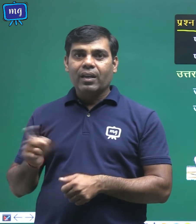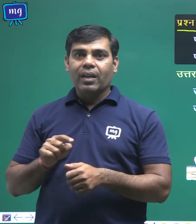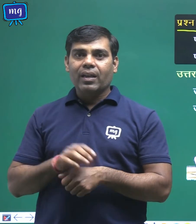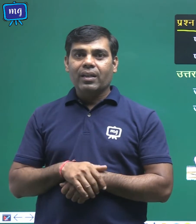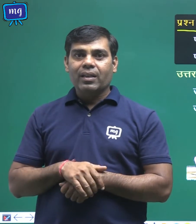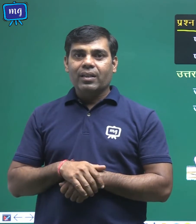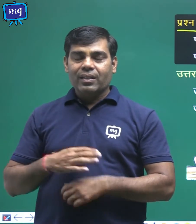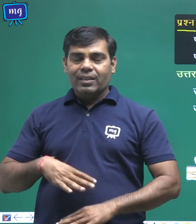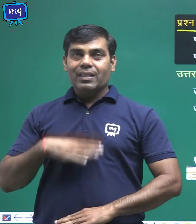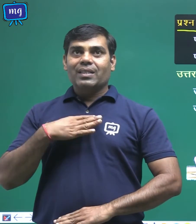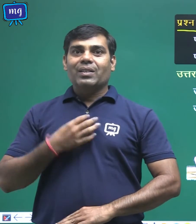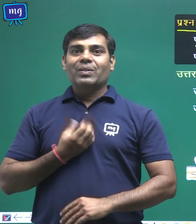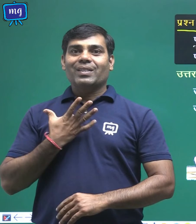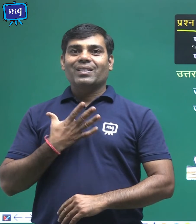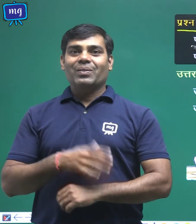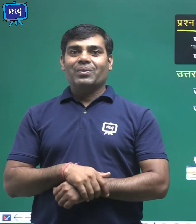संतोषी